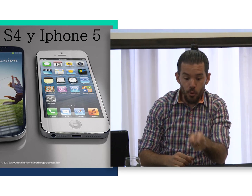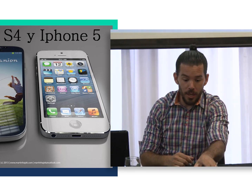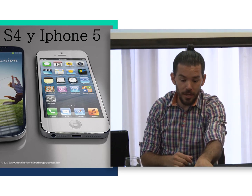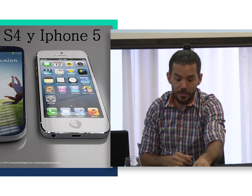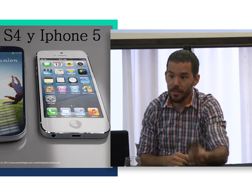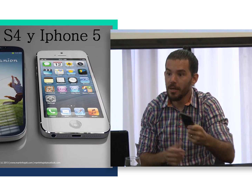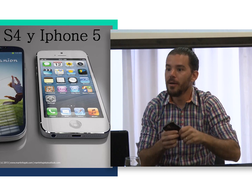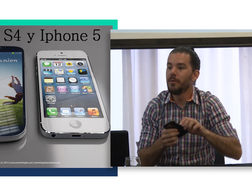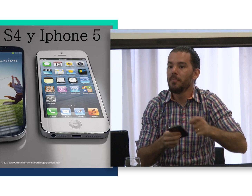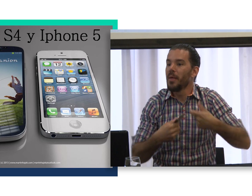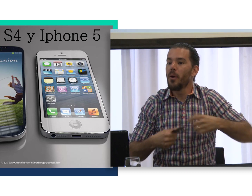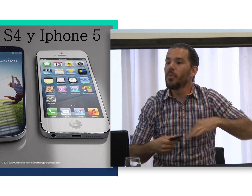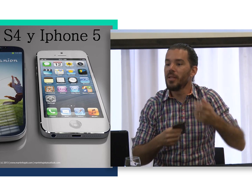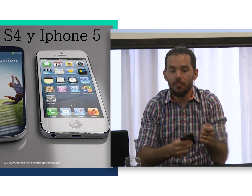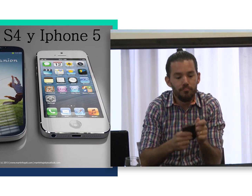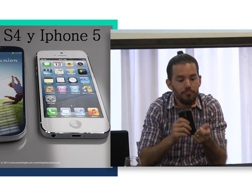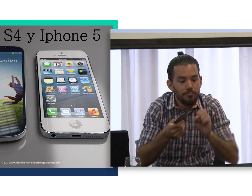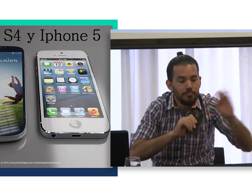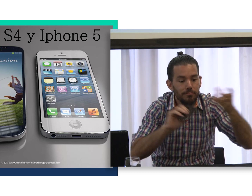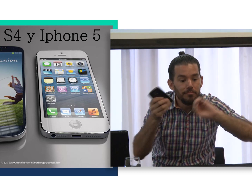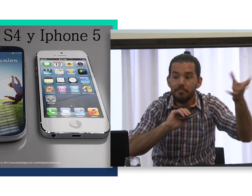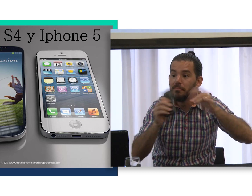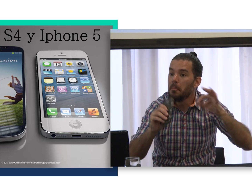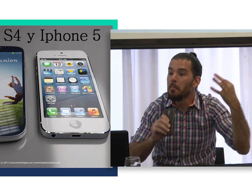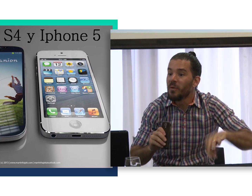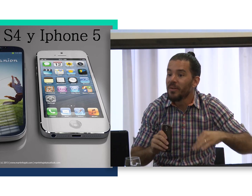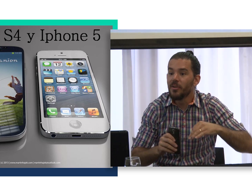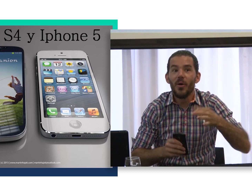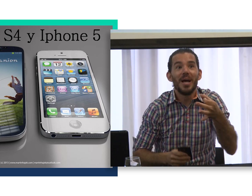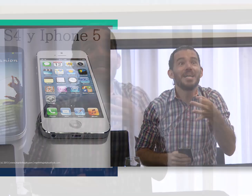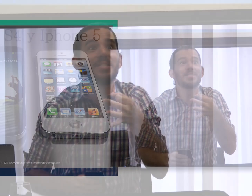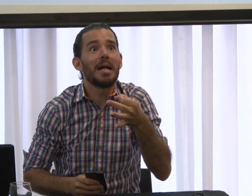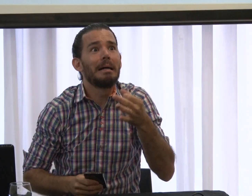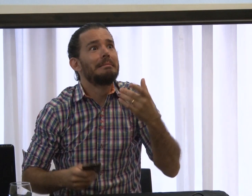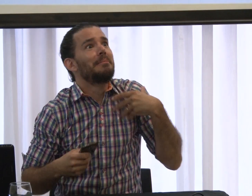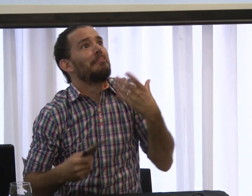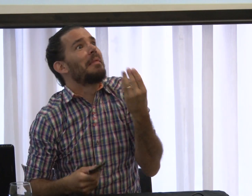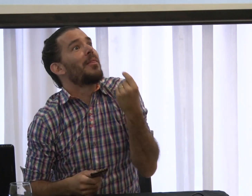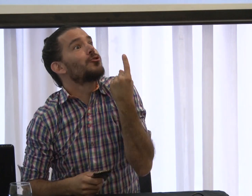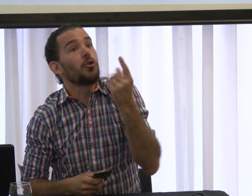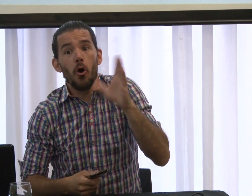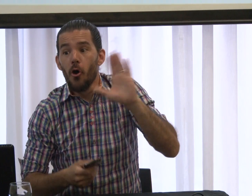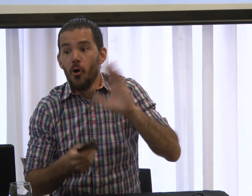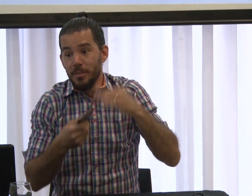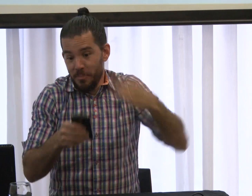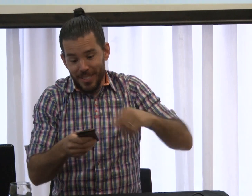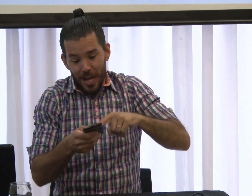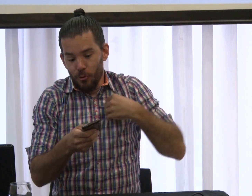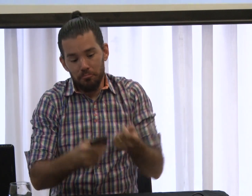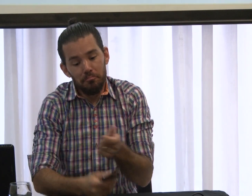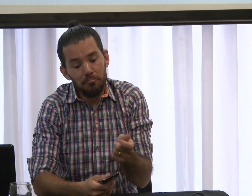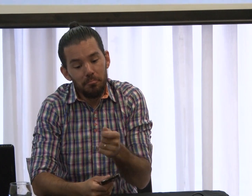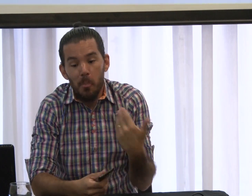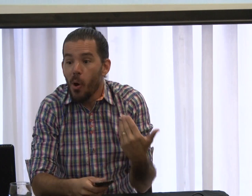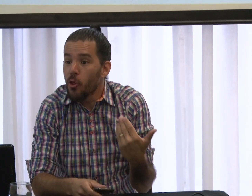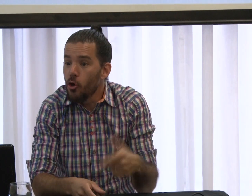isla, suficiente ya me alcanza a tener el celular y yo ya puedo comunicarme. Estoy en una isla, estoy solo, tengo miedo, ¿y qué es lo que me salva?